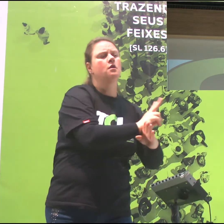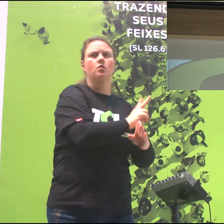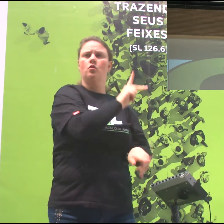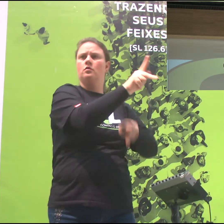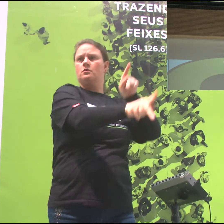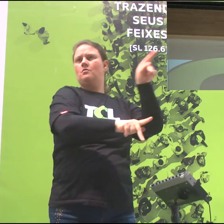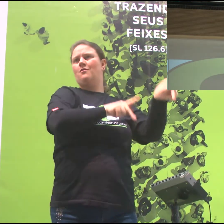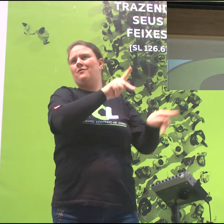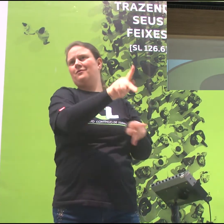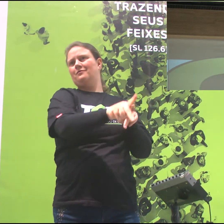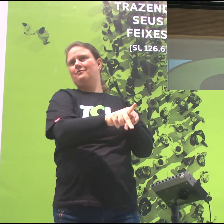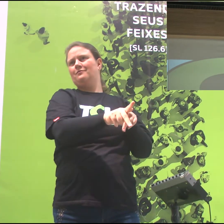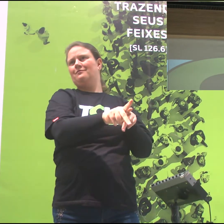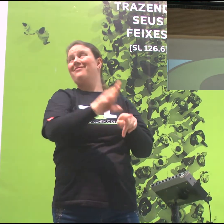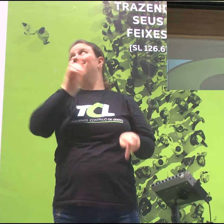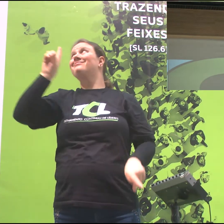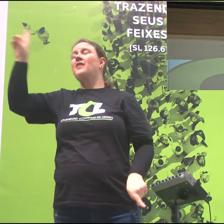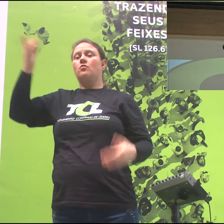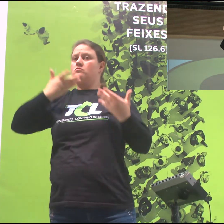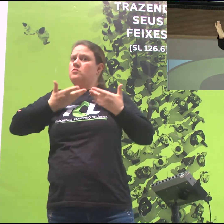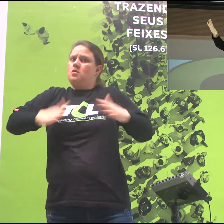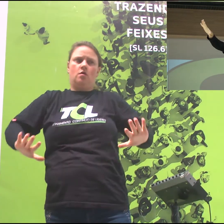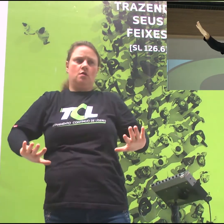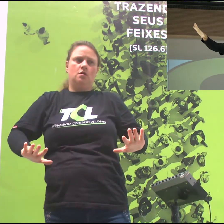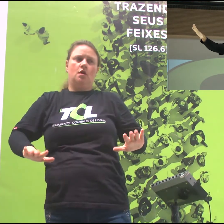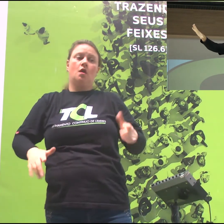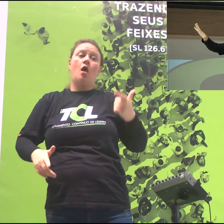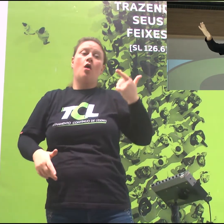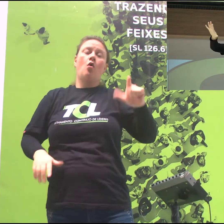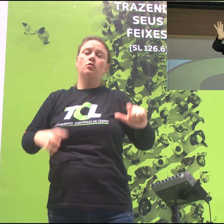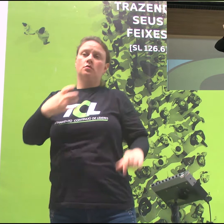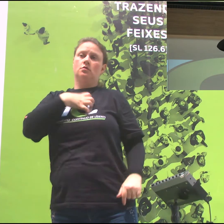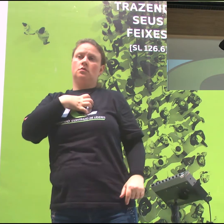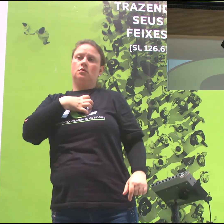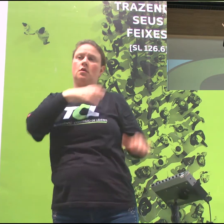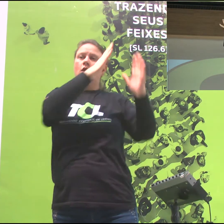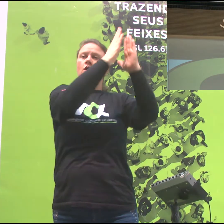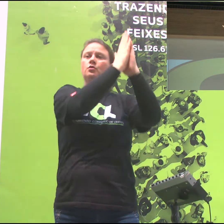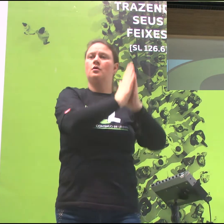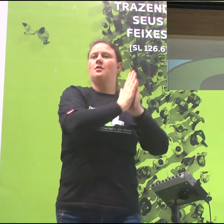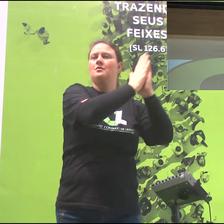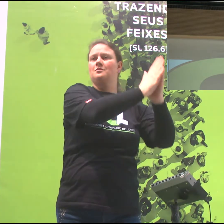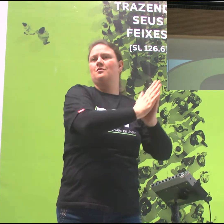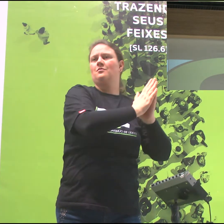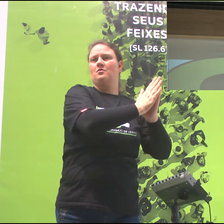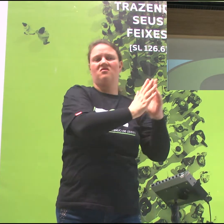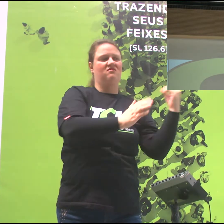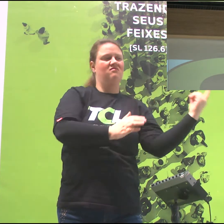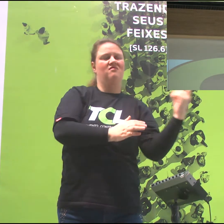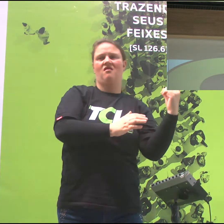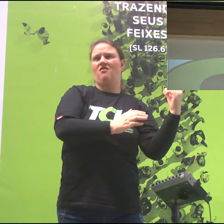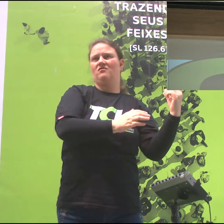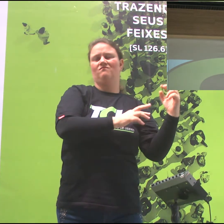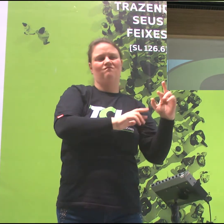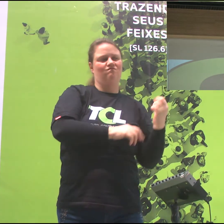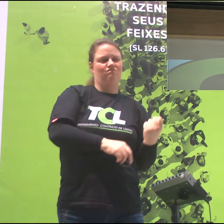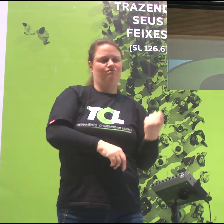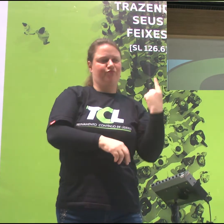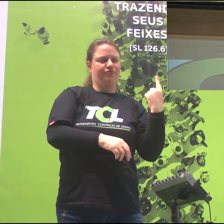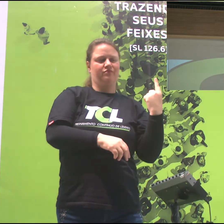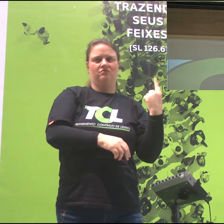Ou seja, Ele não aceita nenhum outro tipo de adoração que não seja